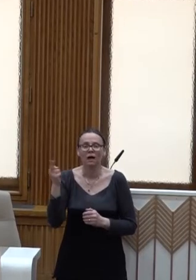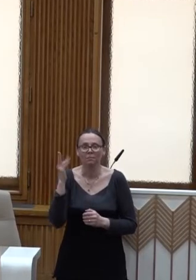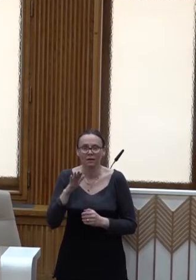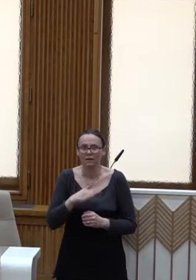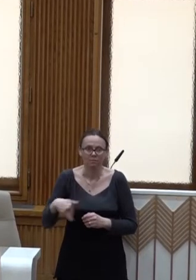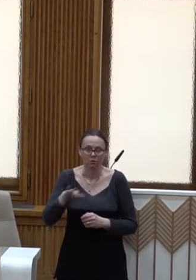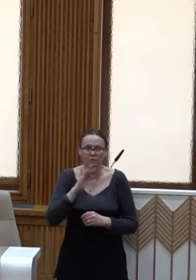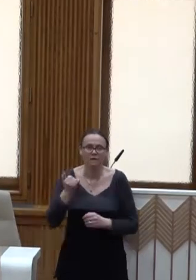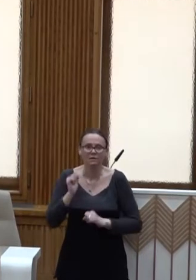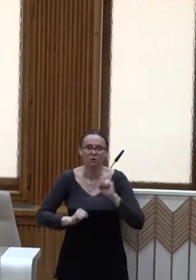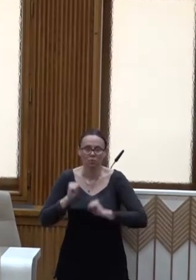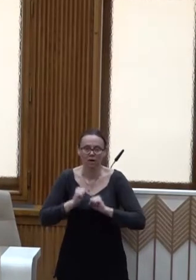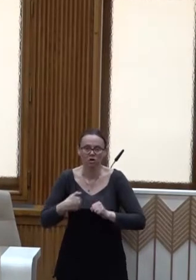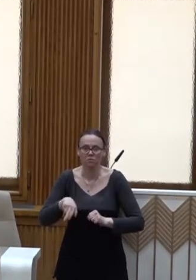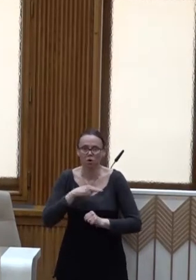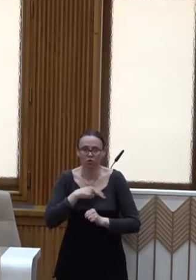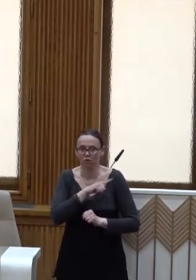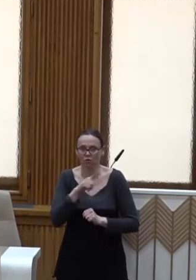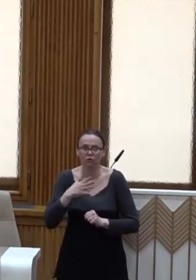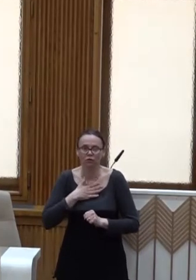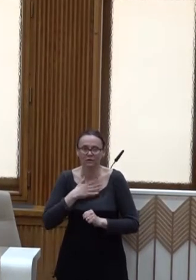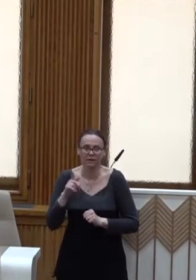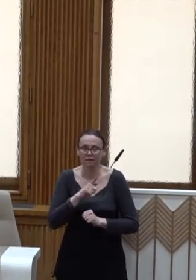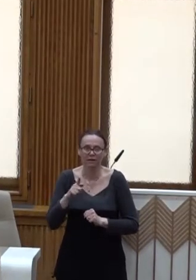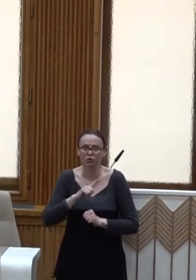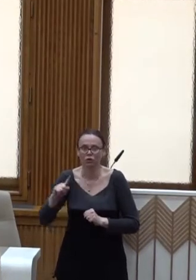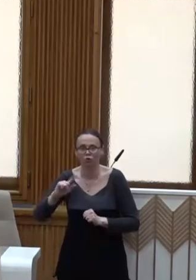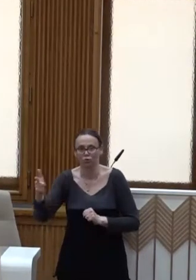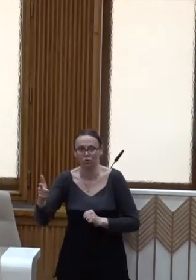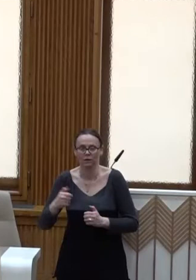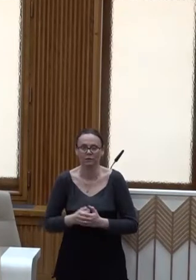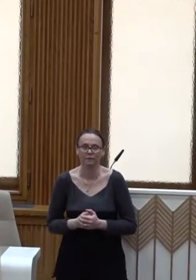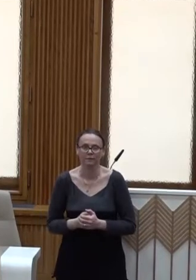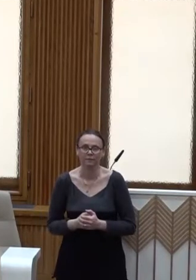vse, da se obnašamo odgovorno do sebe in na drugih, do drugih.